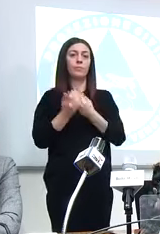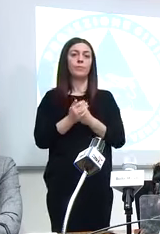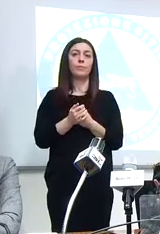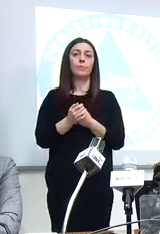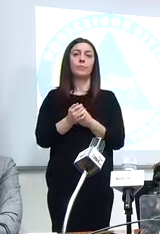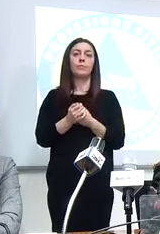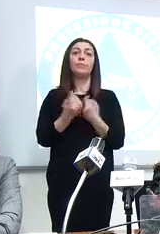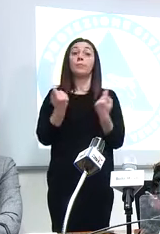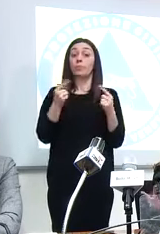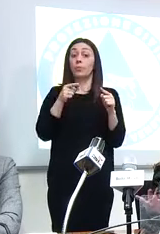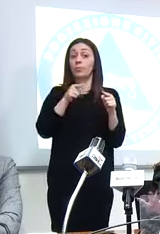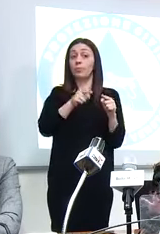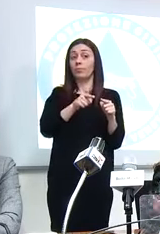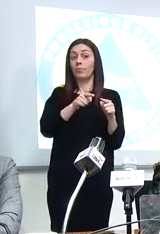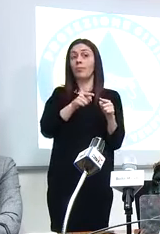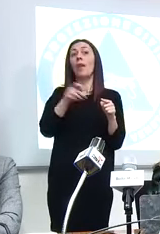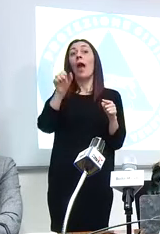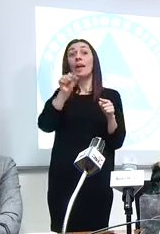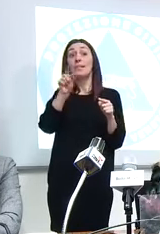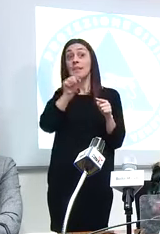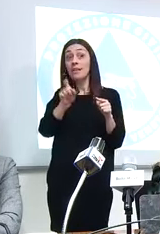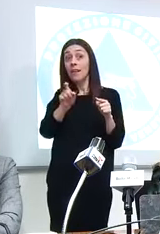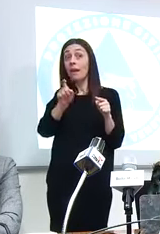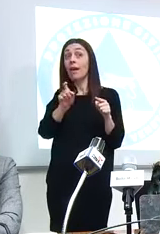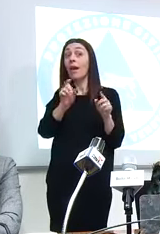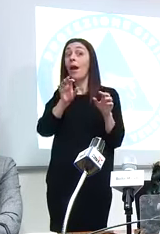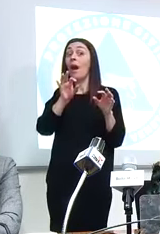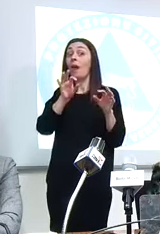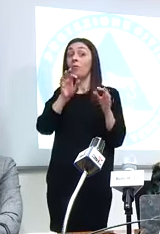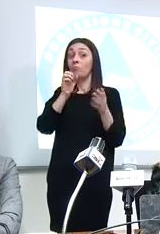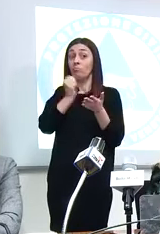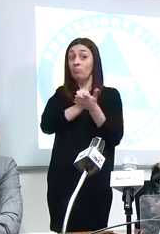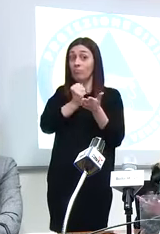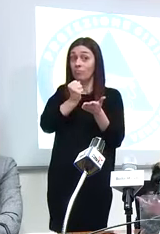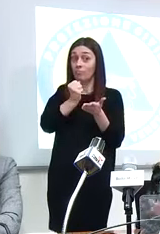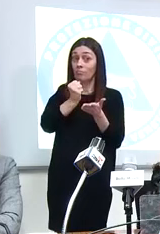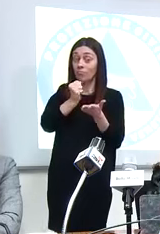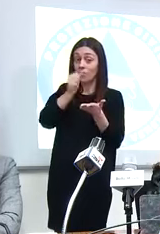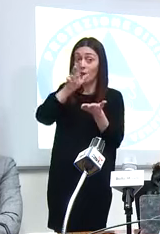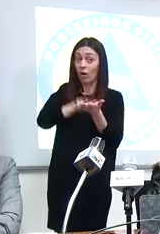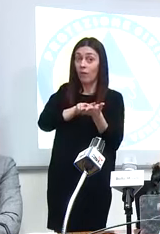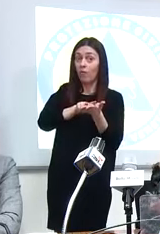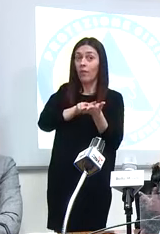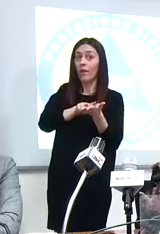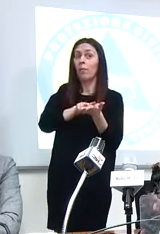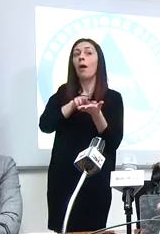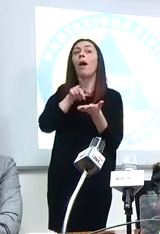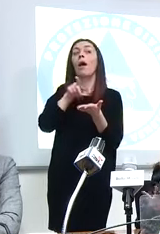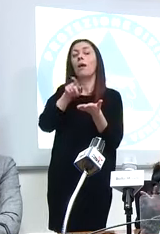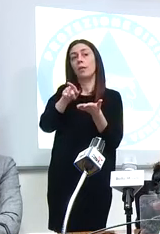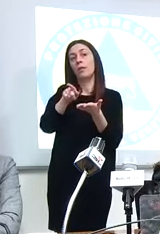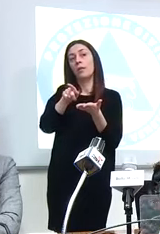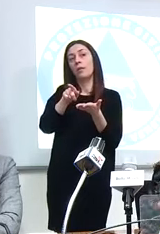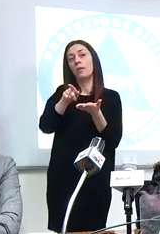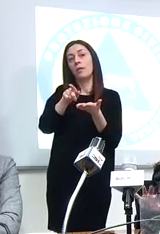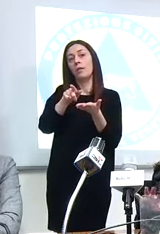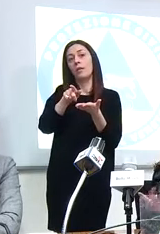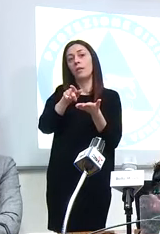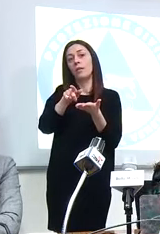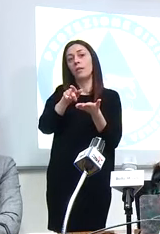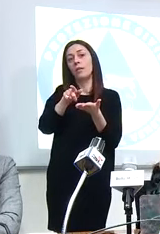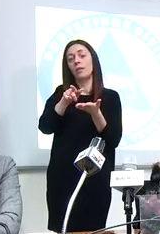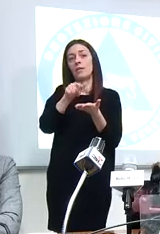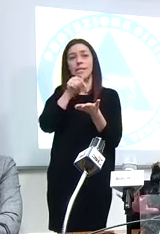lì la presenza di AstraZeneca, che è un vaccino che è sicuramente destinato, diciamo, anche per popolazioni di età